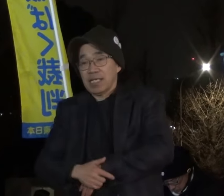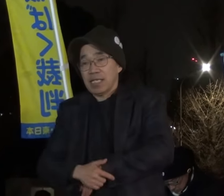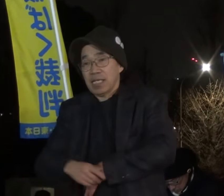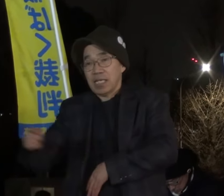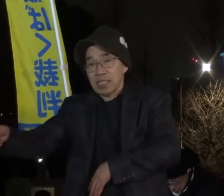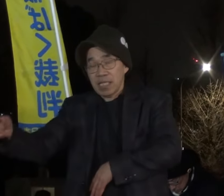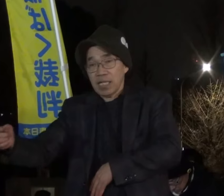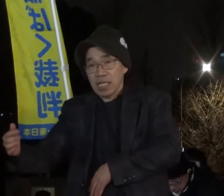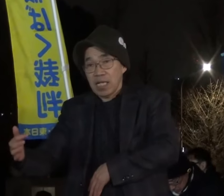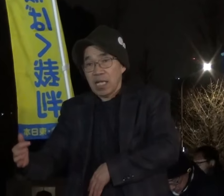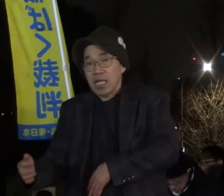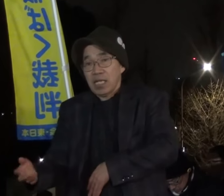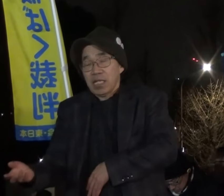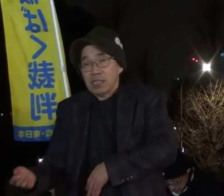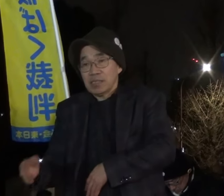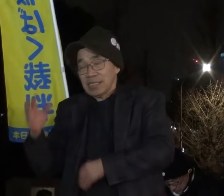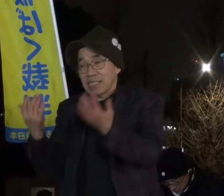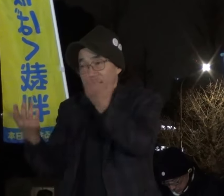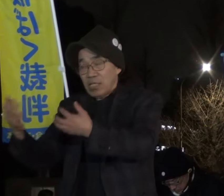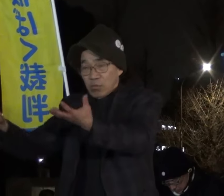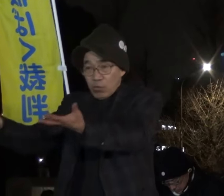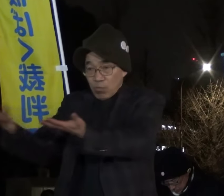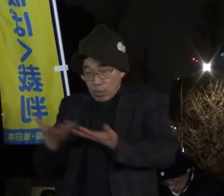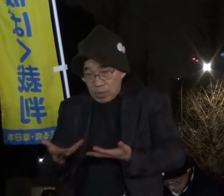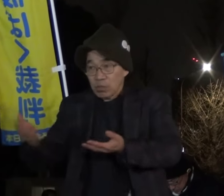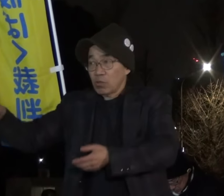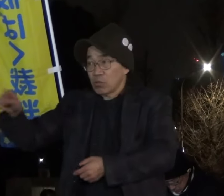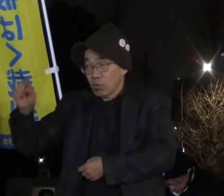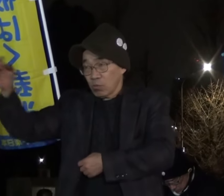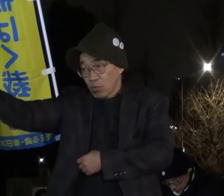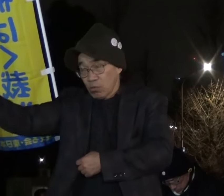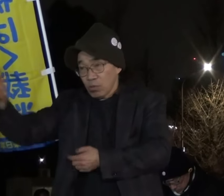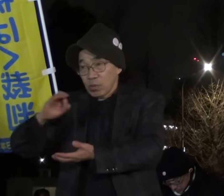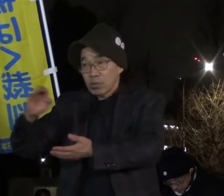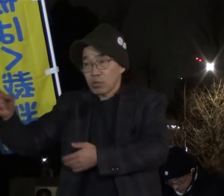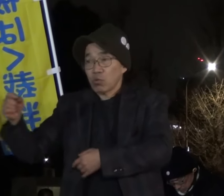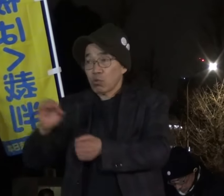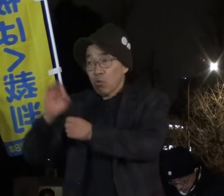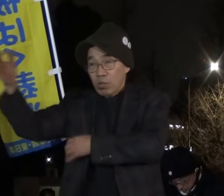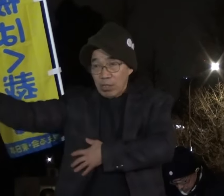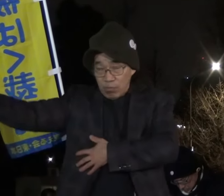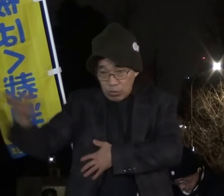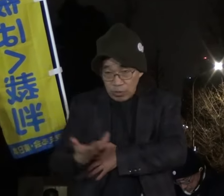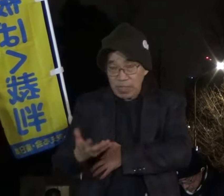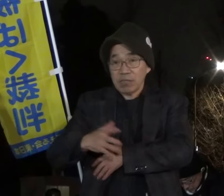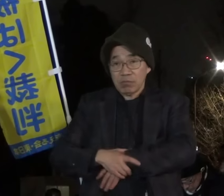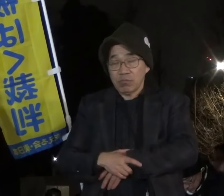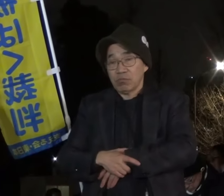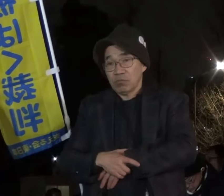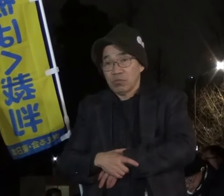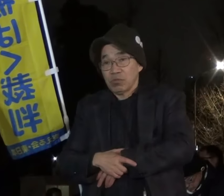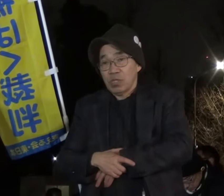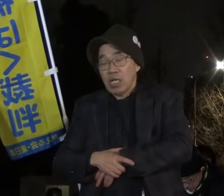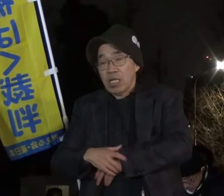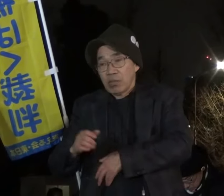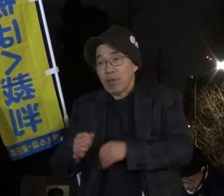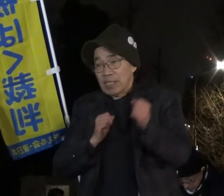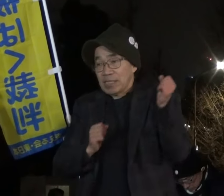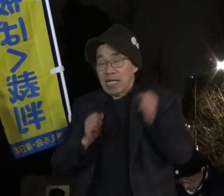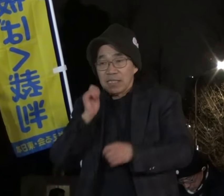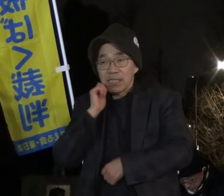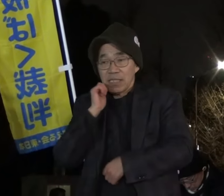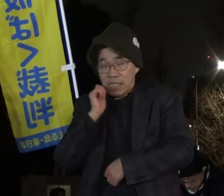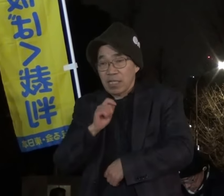部被曝そしてなるべく害にないような状況を作る避難ができないのでそれしかできないんです